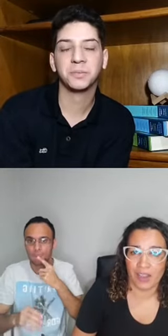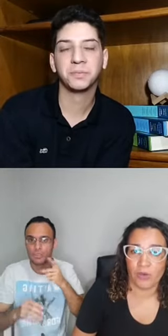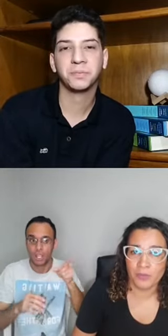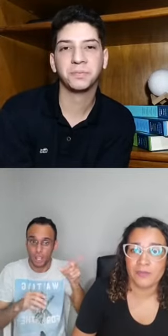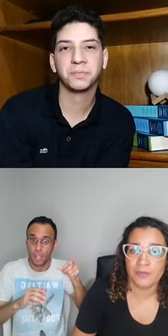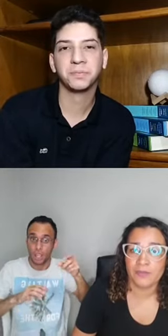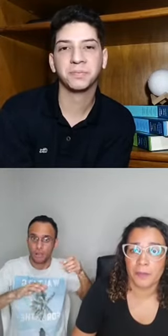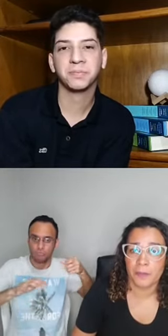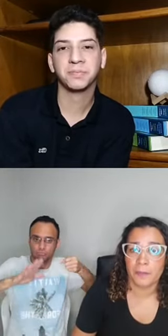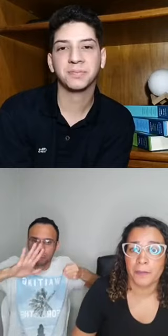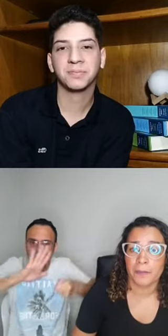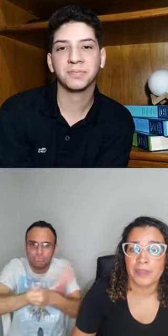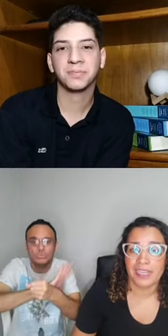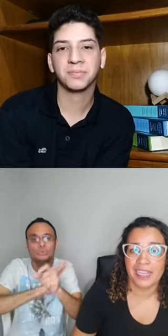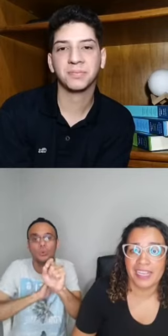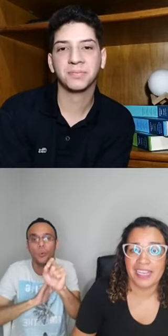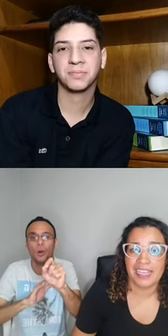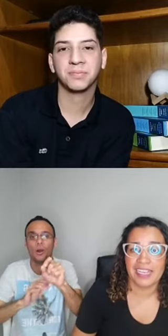esse sinal.